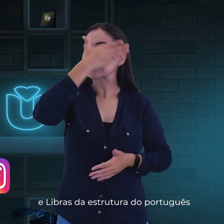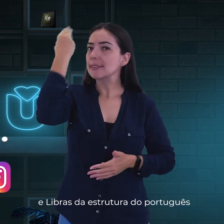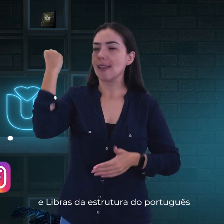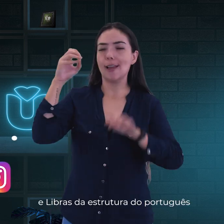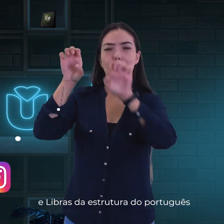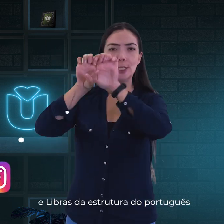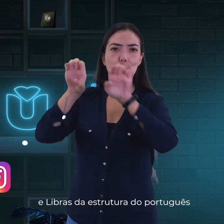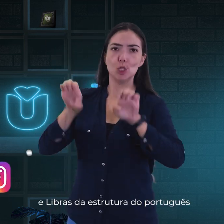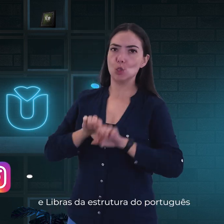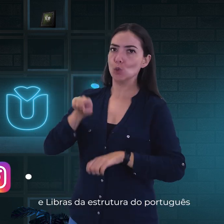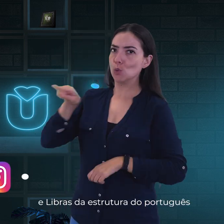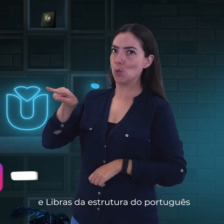Libras.